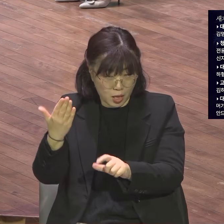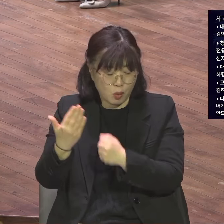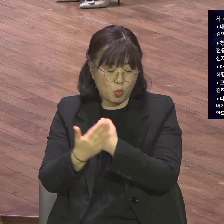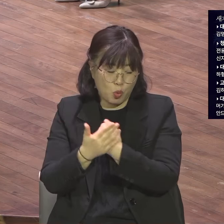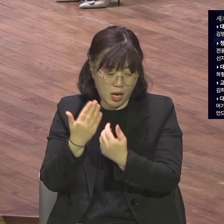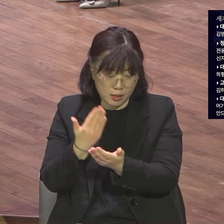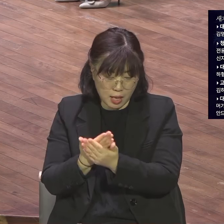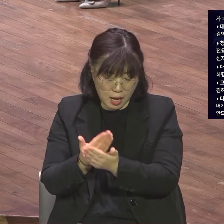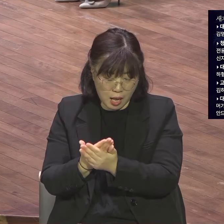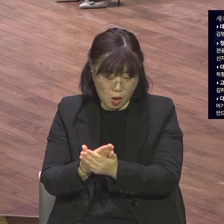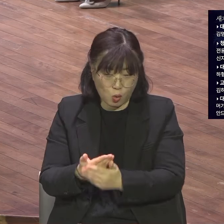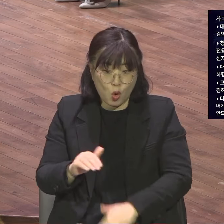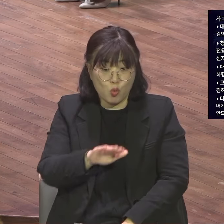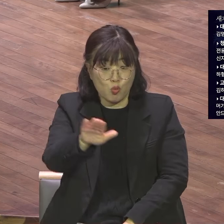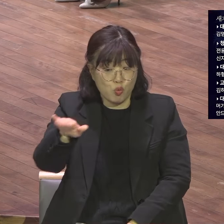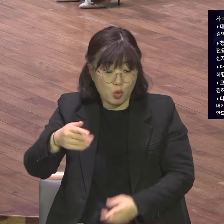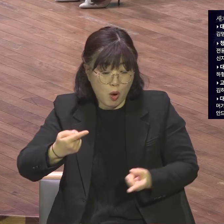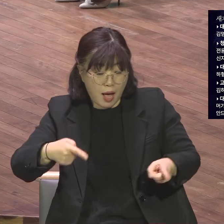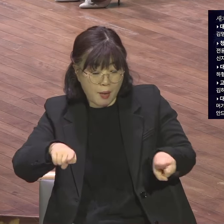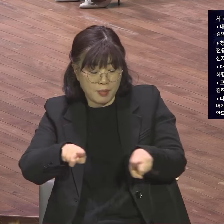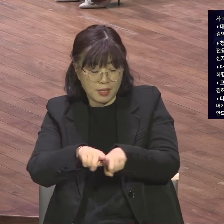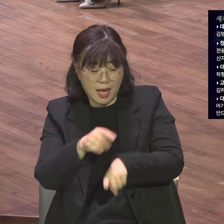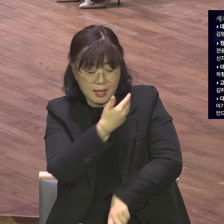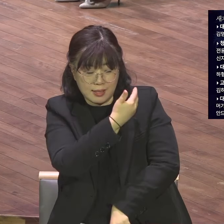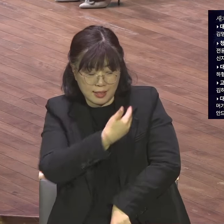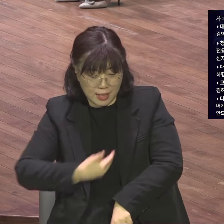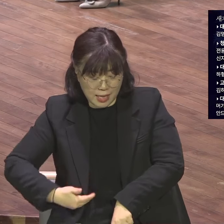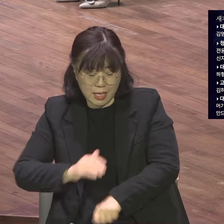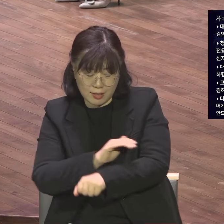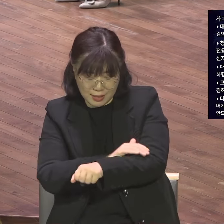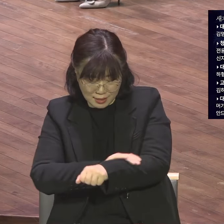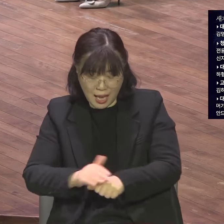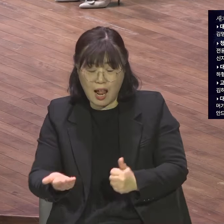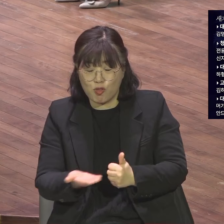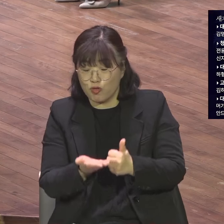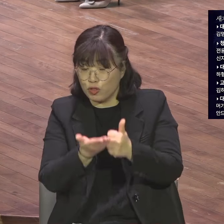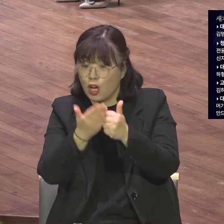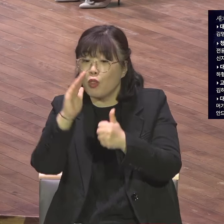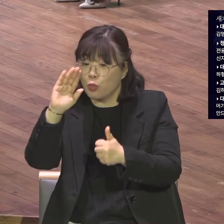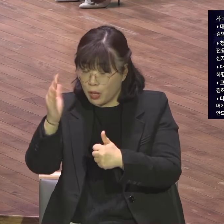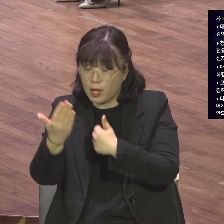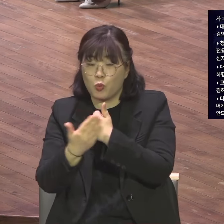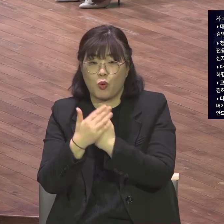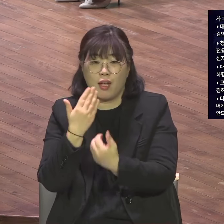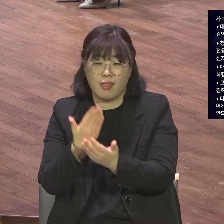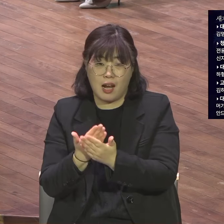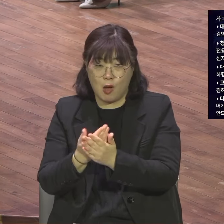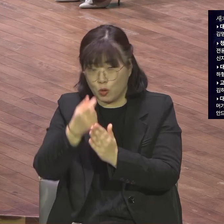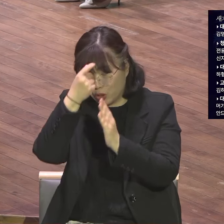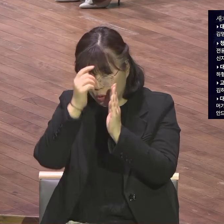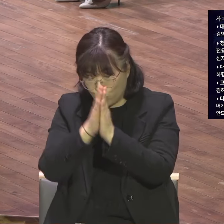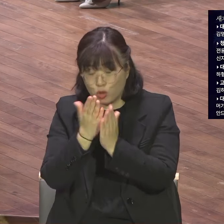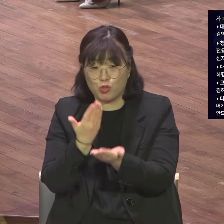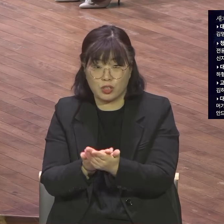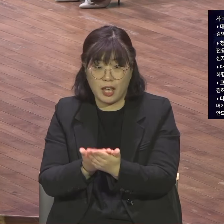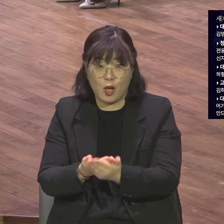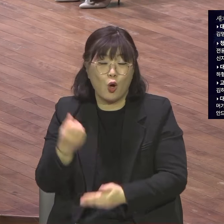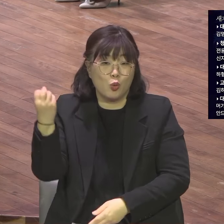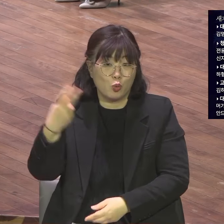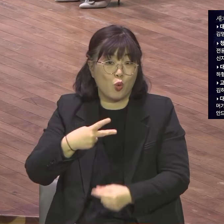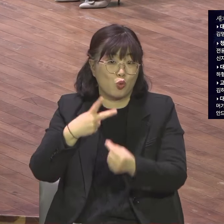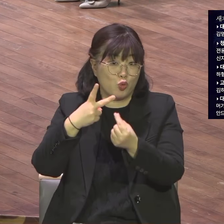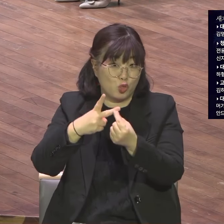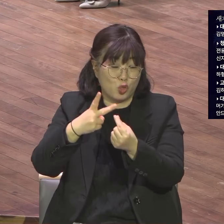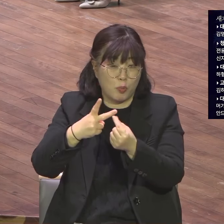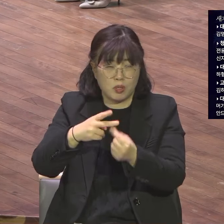그리스도의 제자의 길을 걷는 모든 새가족들 되게 하여 주시옵소서. 질병으로 고통받고 있는 많은 환우들이 있습니다. 영적 집중력을